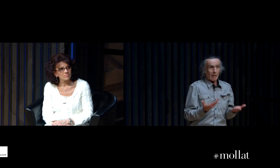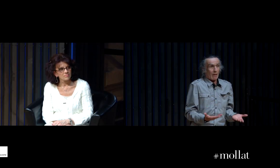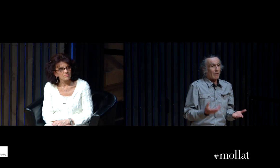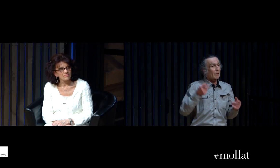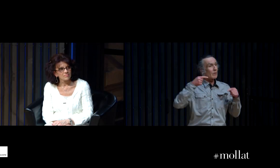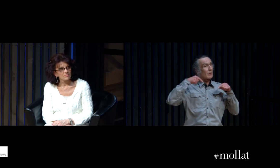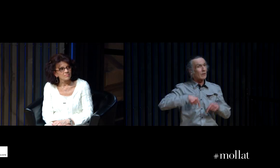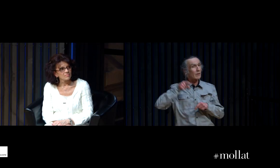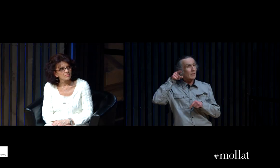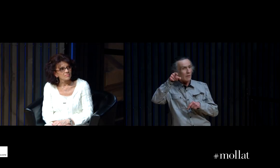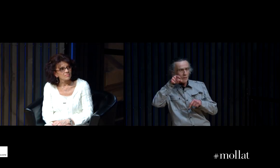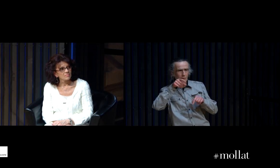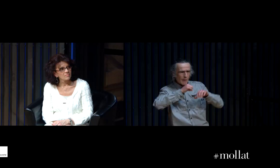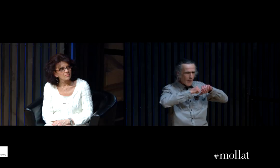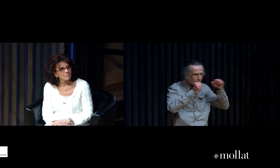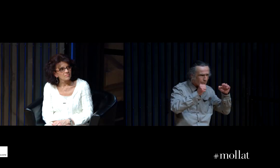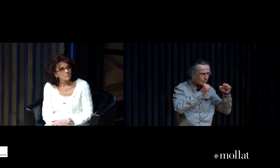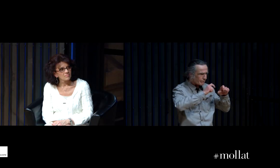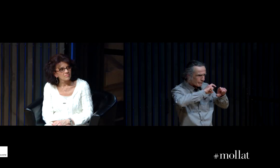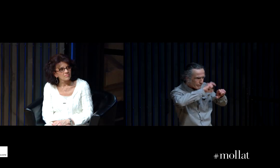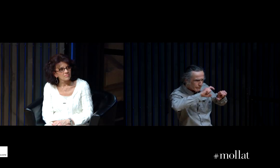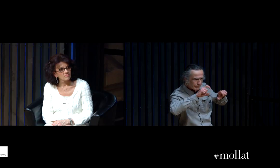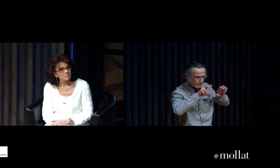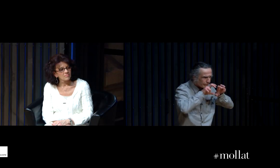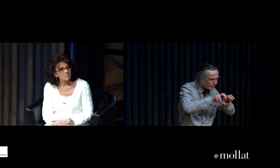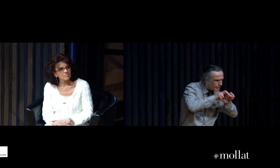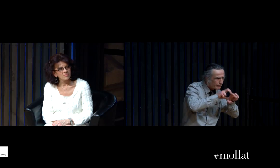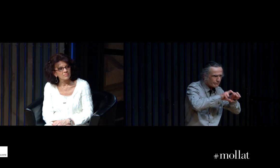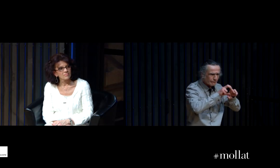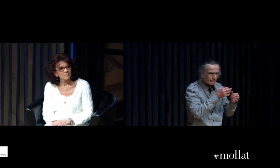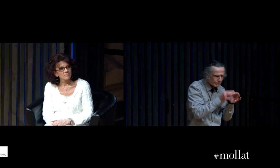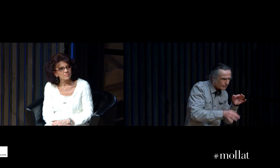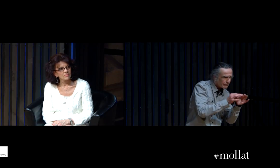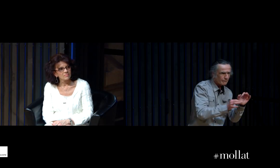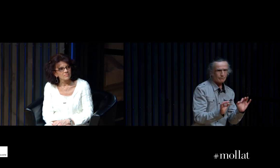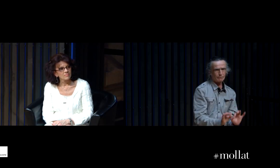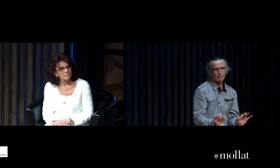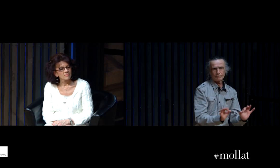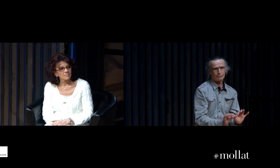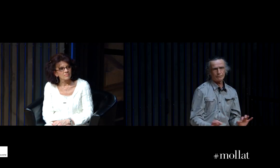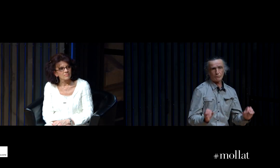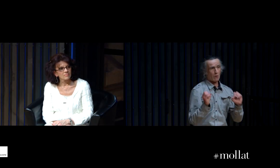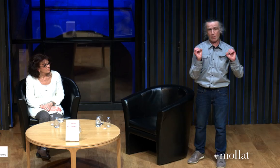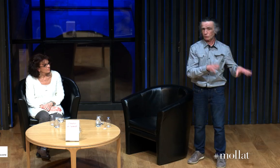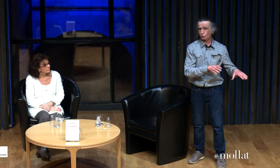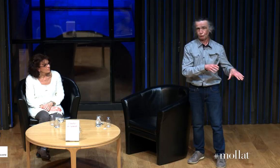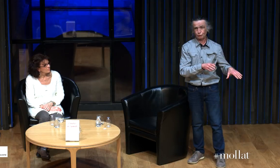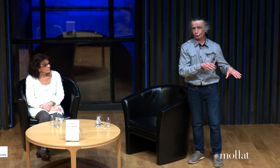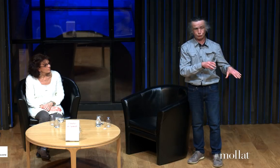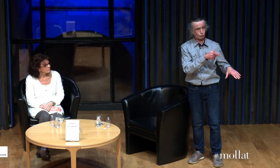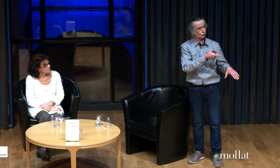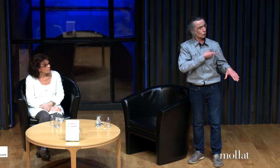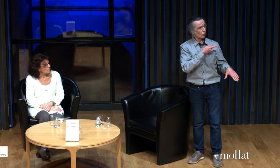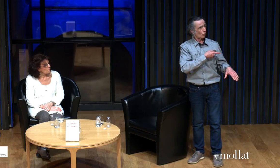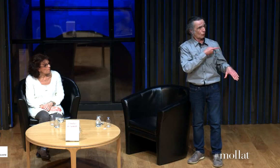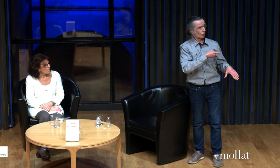les dégâts et l'absence d'égalité que ça peut faire. Il y a des statistiques, mais il n'y a pas réellement